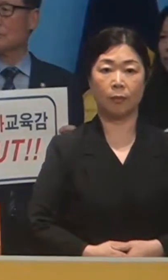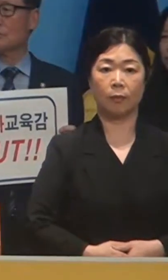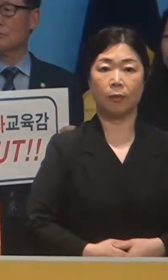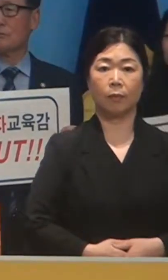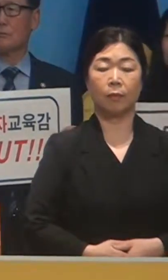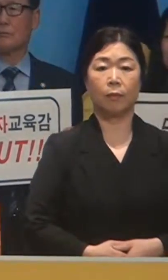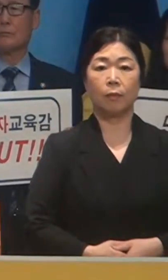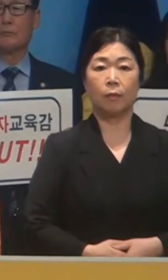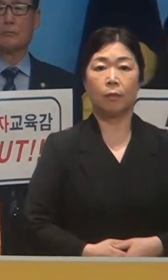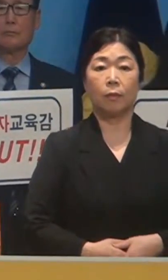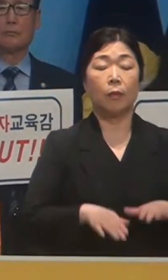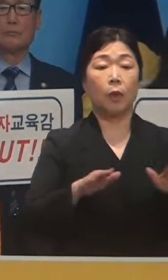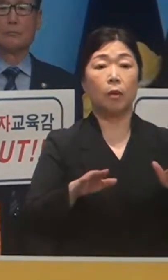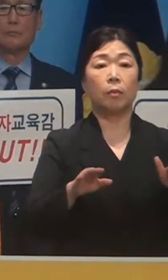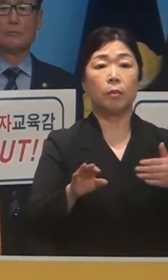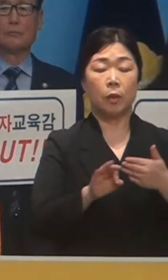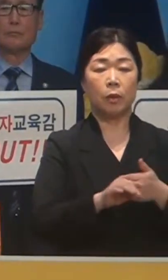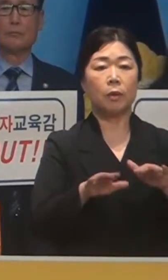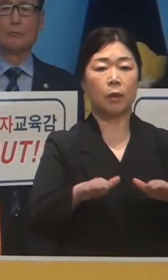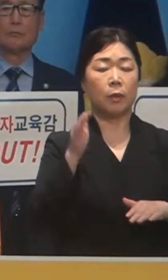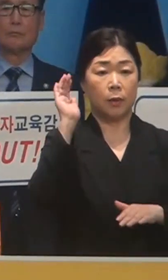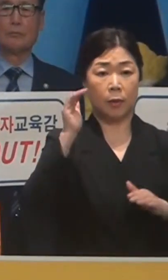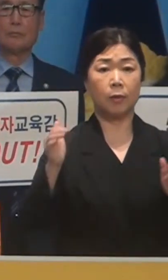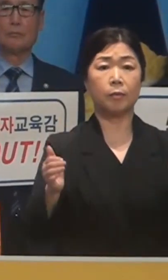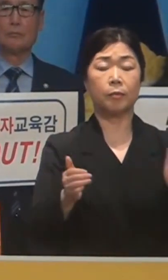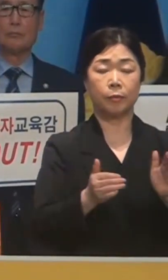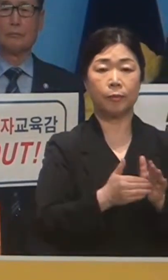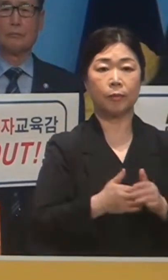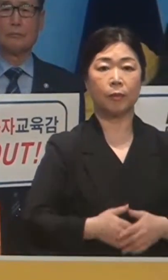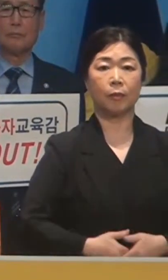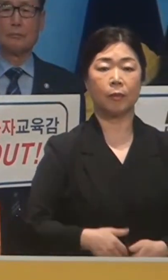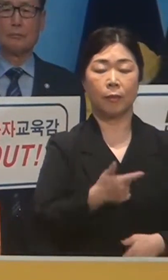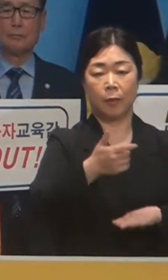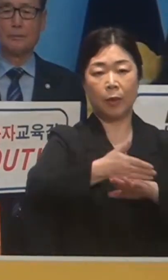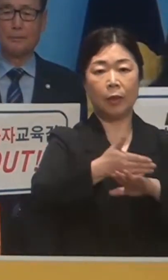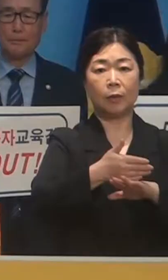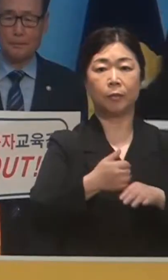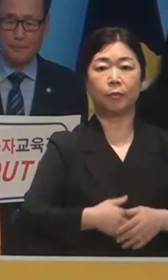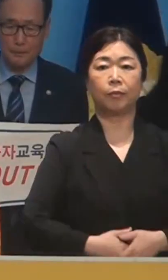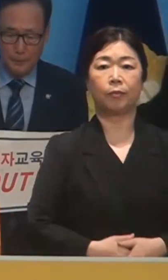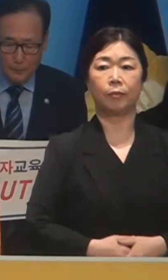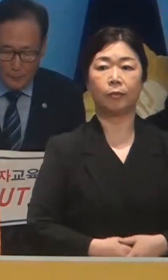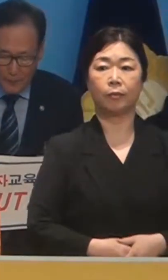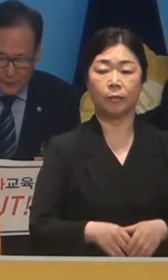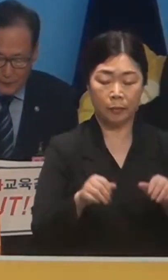됩니까? 예, 알겠습니다. 그러면은 마칠 수 있도록 하겠습니다. 대단히 감사합니다.